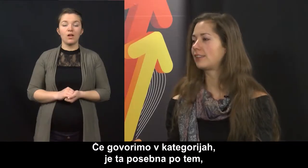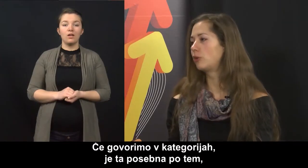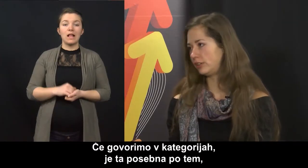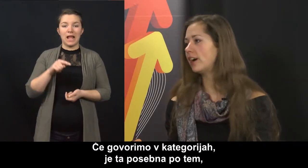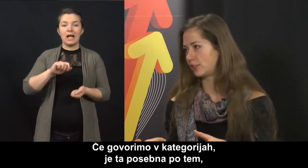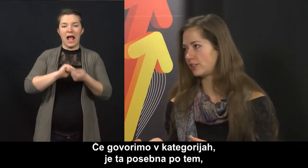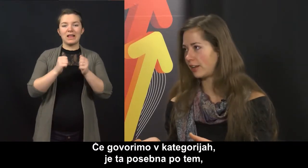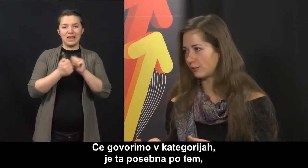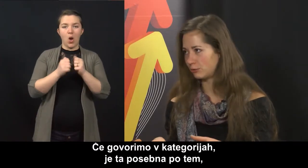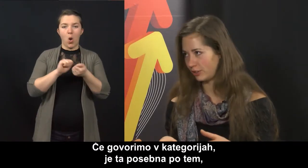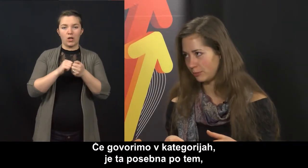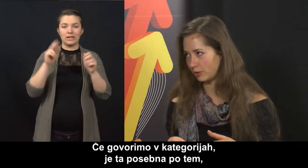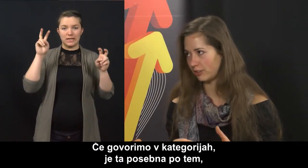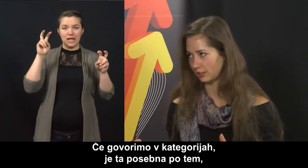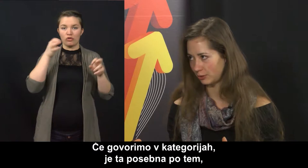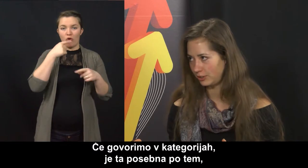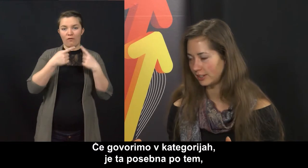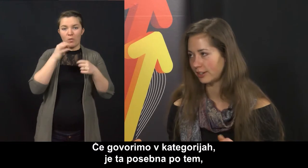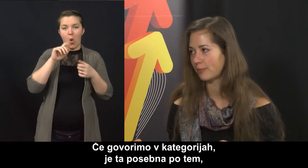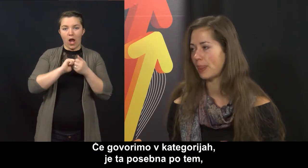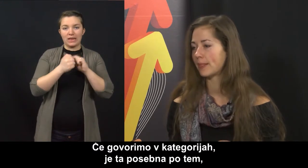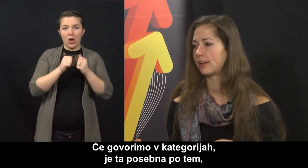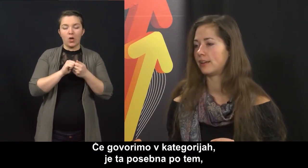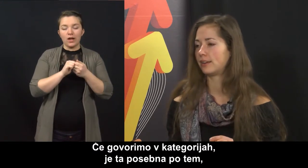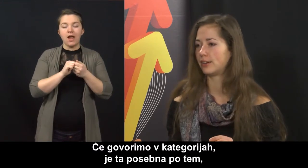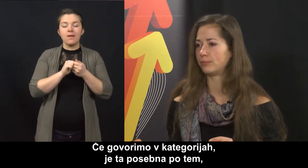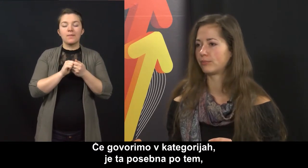Ta kategorija, če zdaj govorimo v kategorijah,